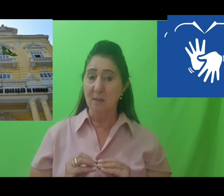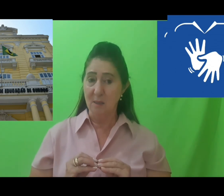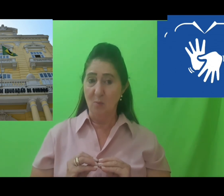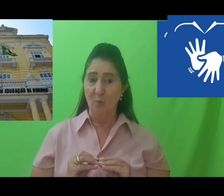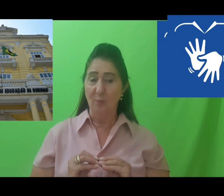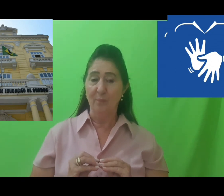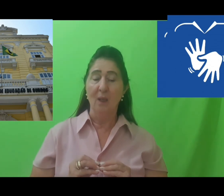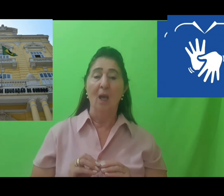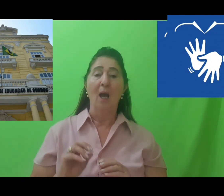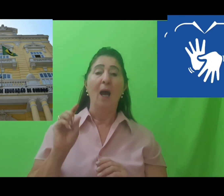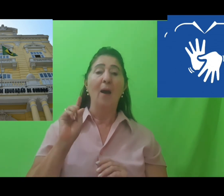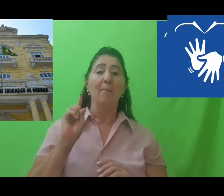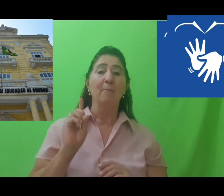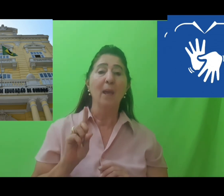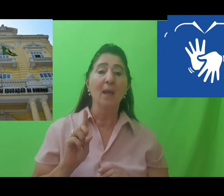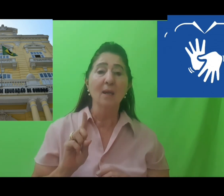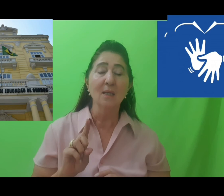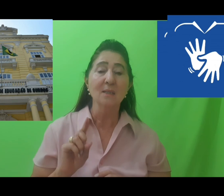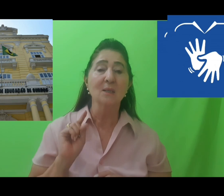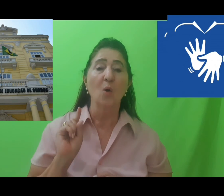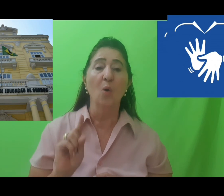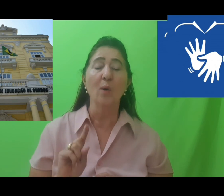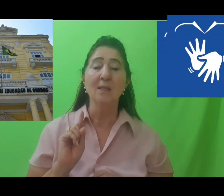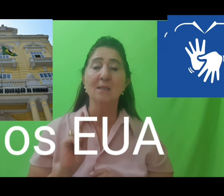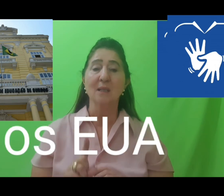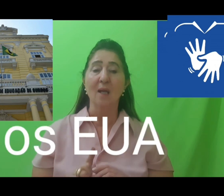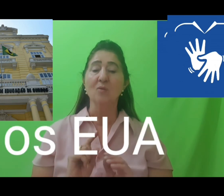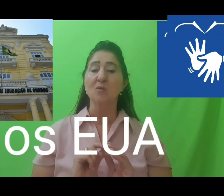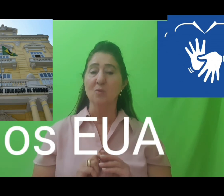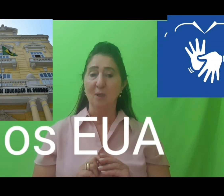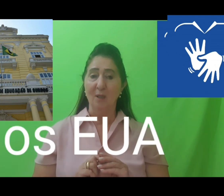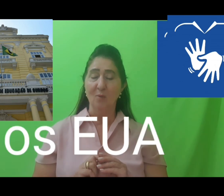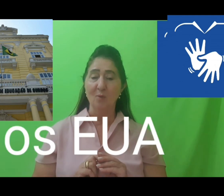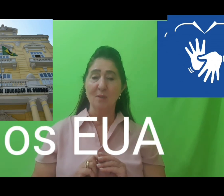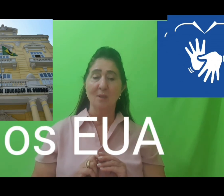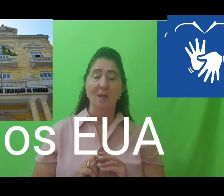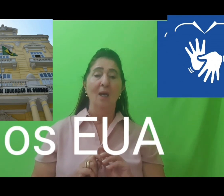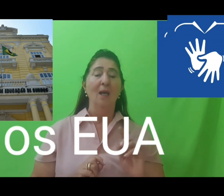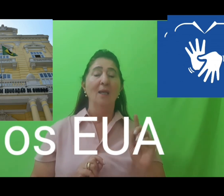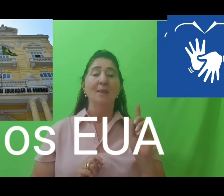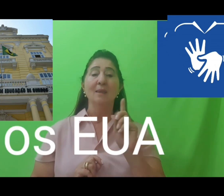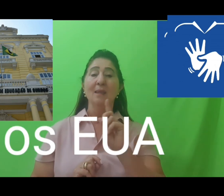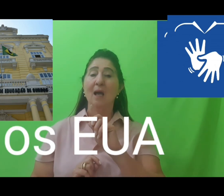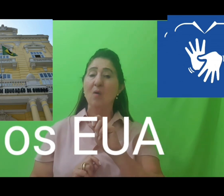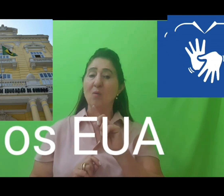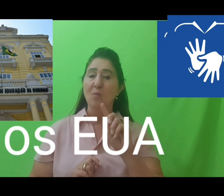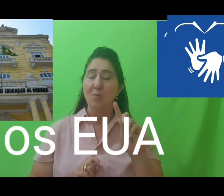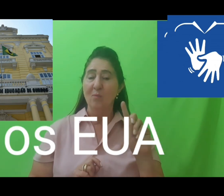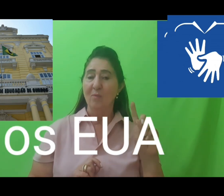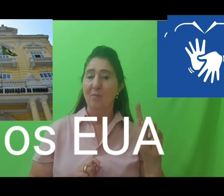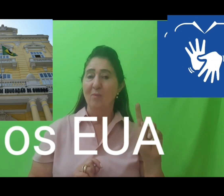oralismo. Apenas os Estados Unidos não